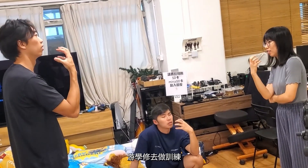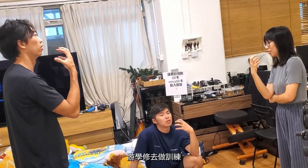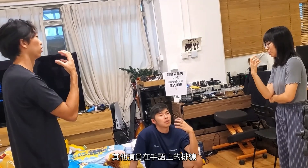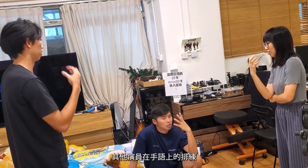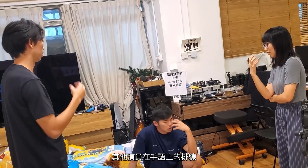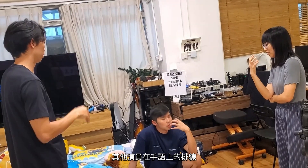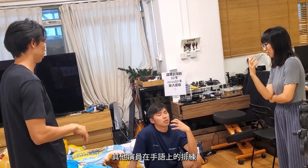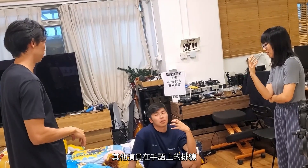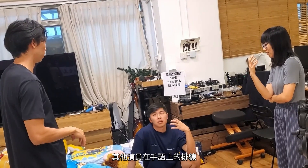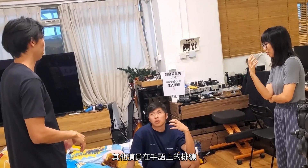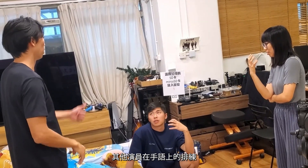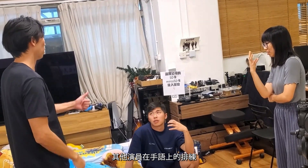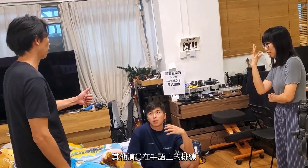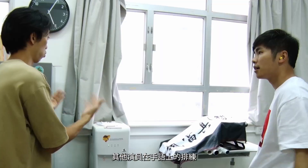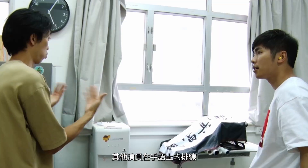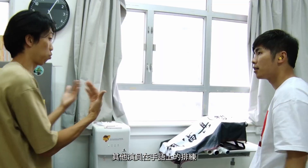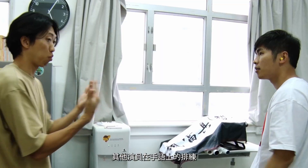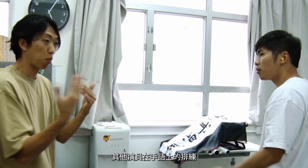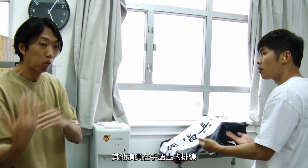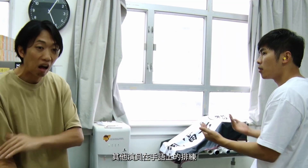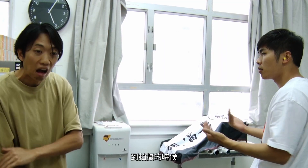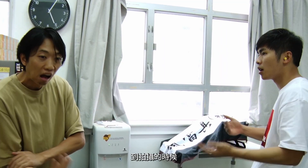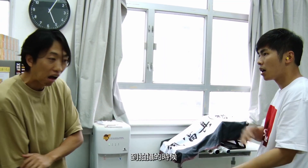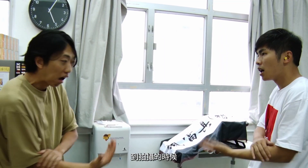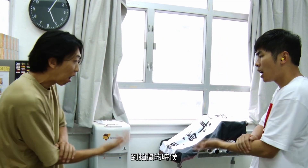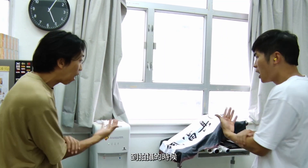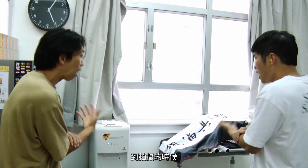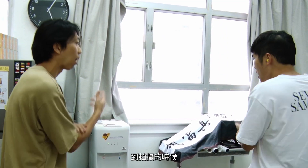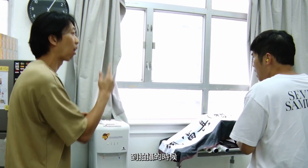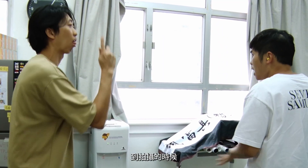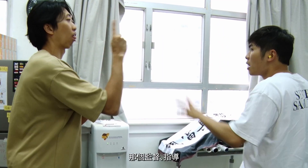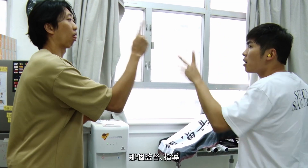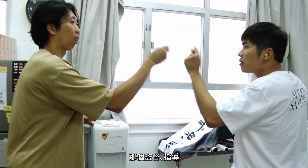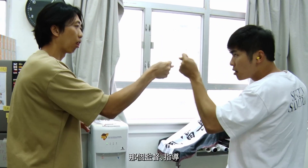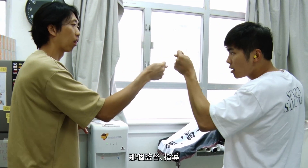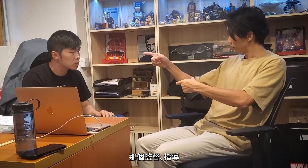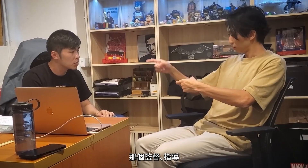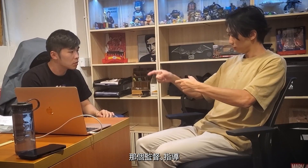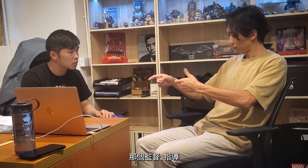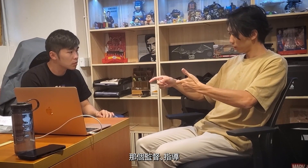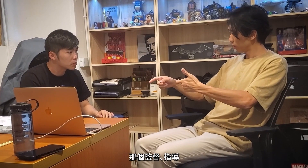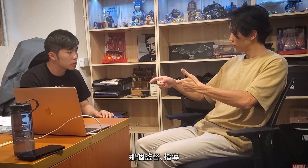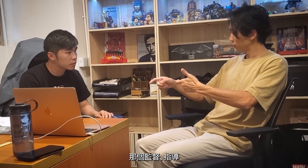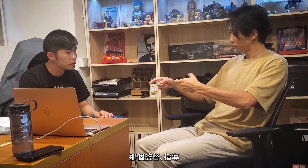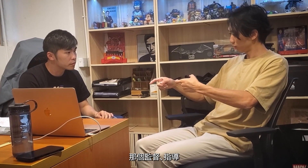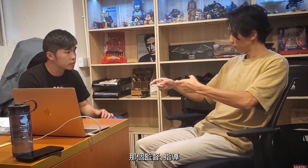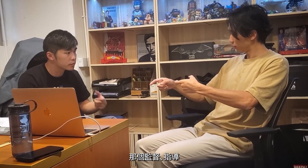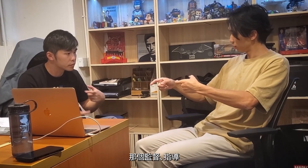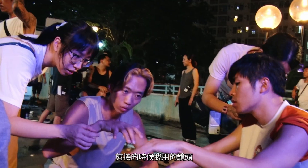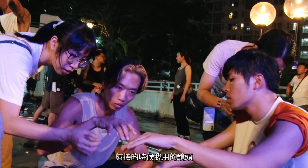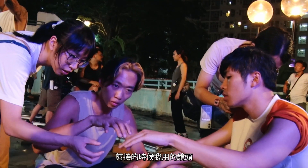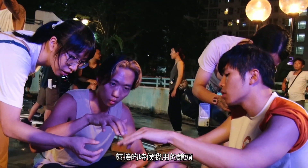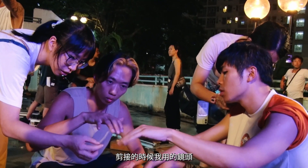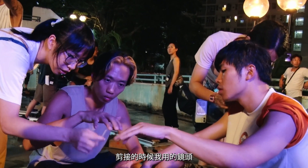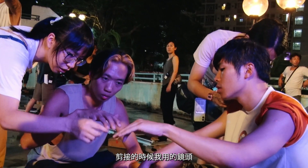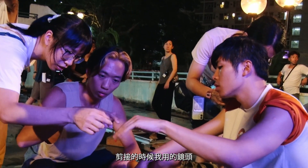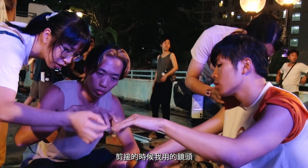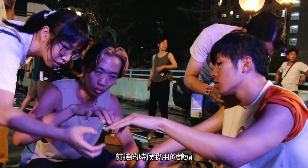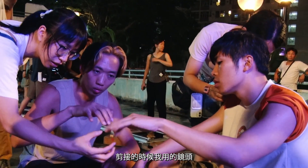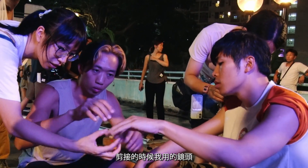其他演員喺手語上面嘅排練啊，到拍攝嘅時候嗰個監督啊、指導啊、剪嘅時候，我用嘅 take